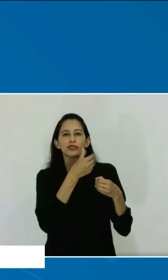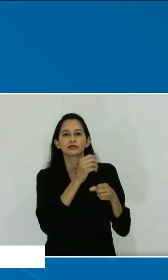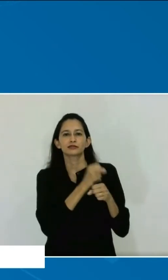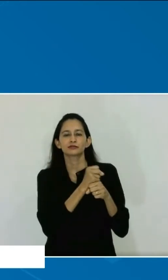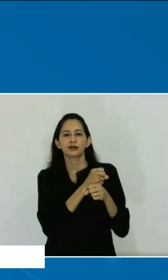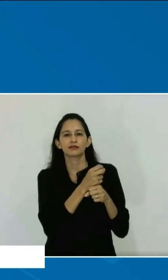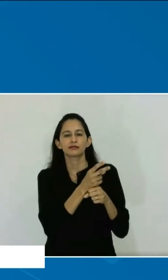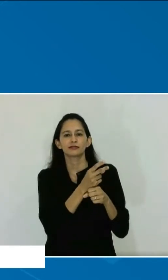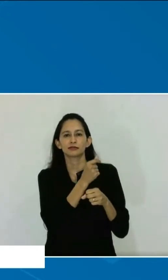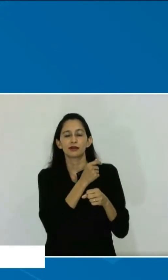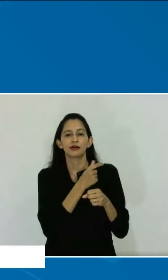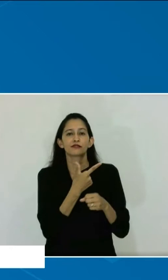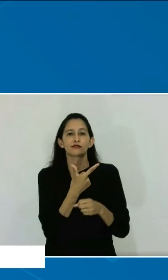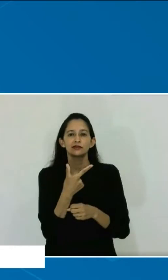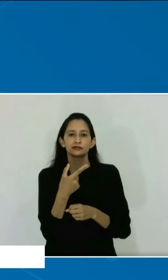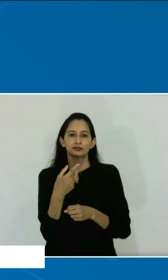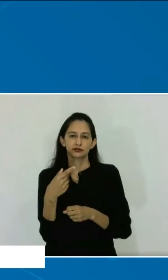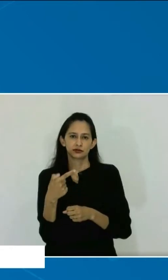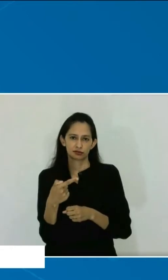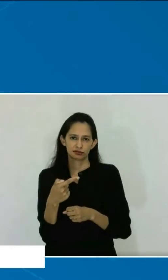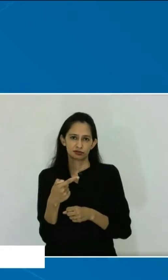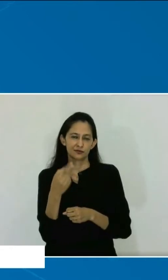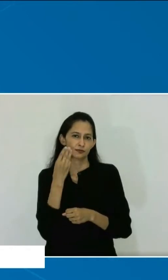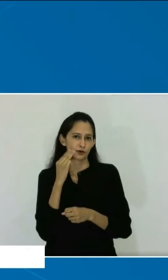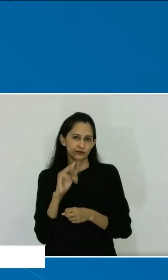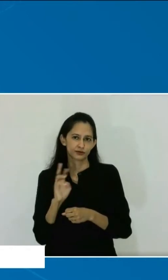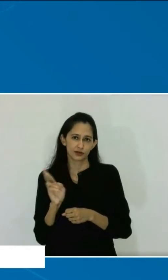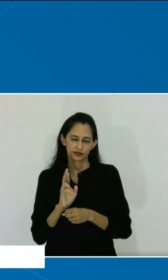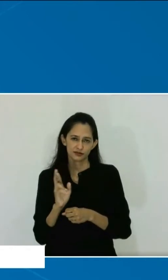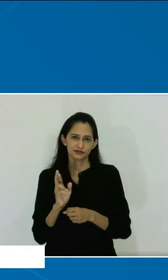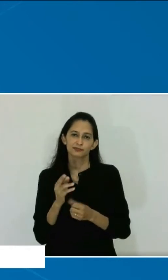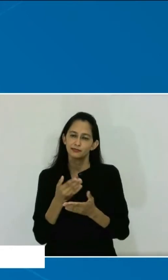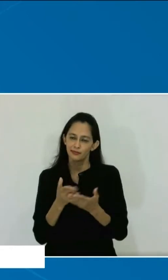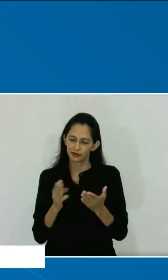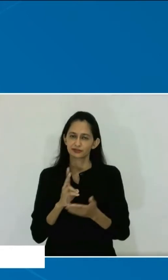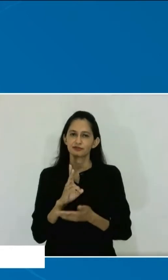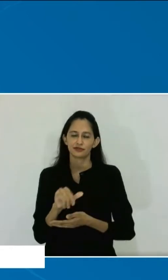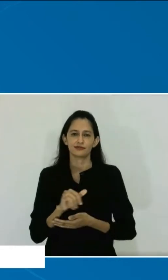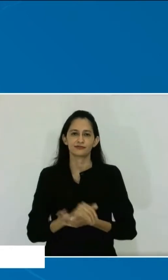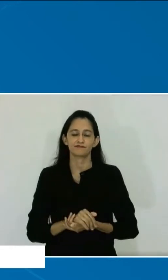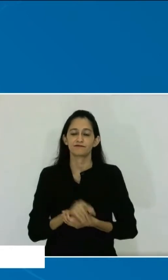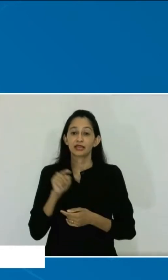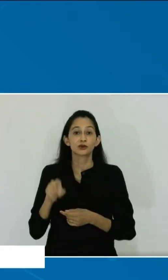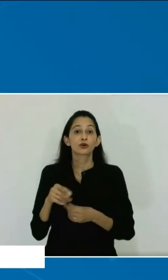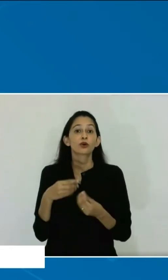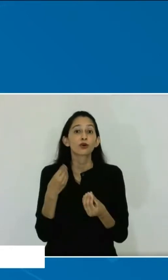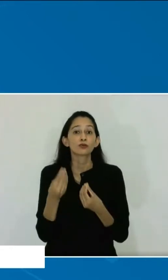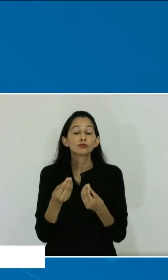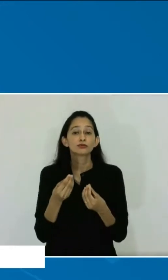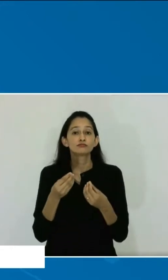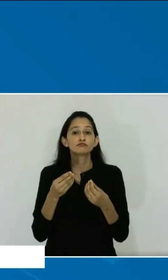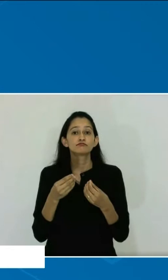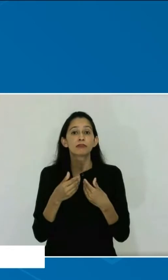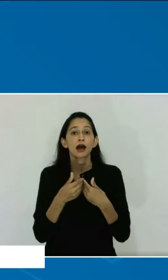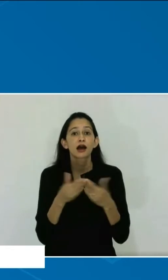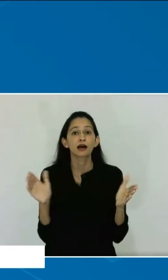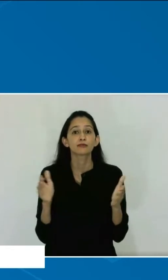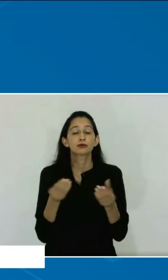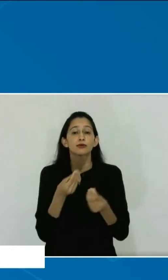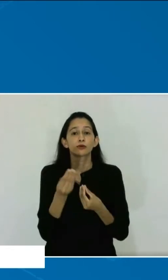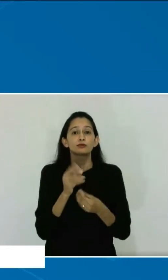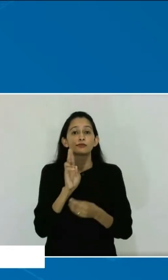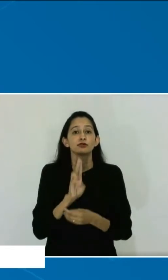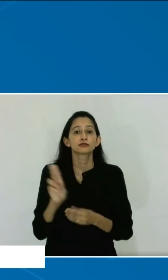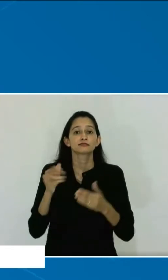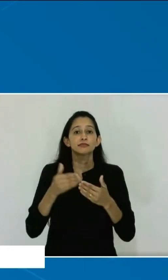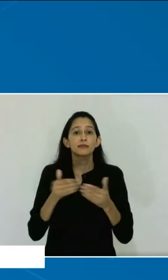milhões. Isso, na prática, como o Edivar estava colocando, inviabiliza o funcionamento da universidade no longo prazo,